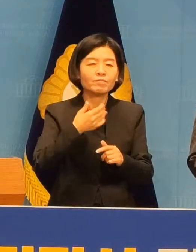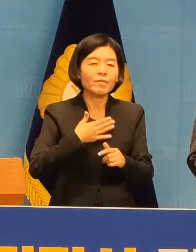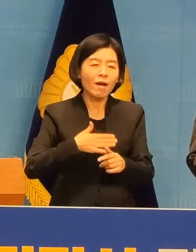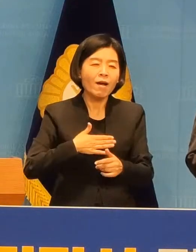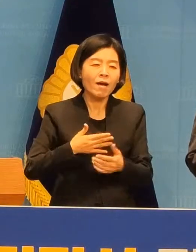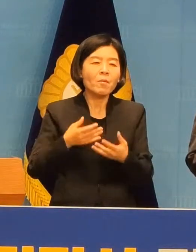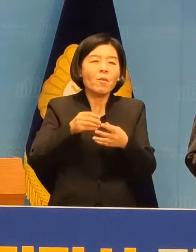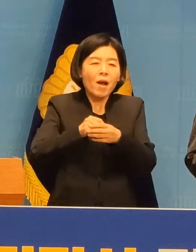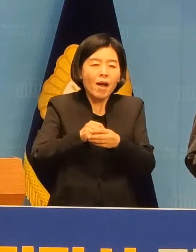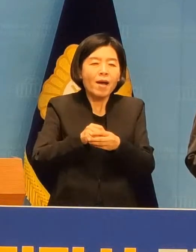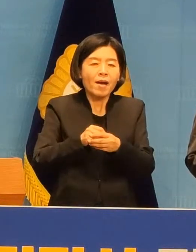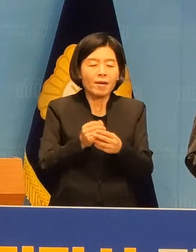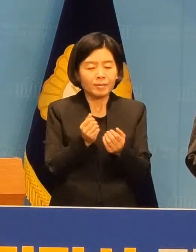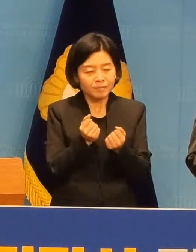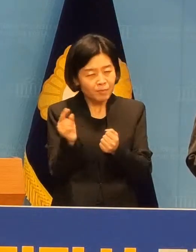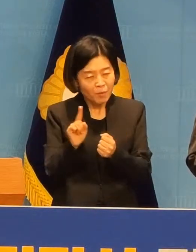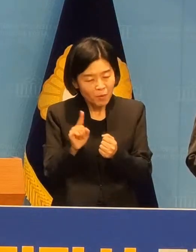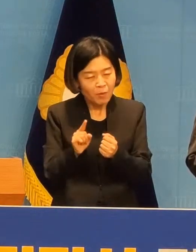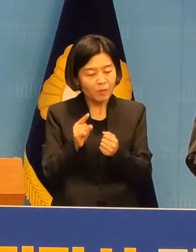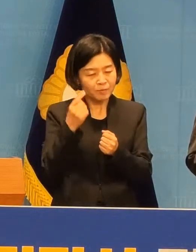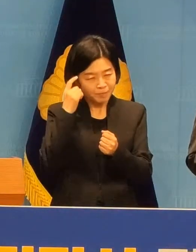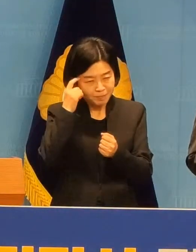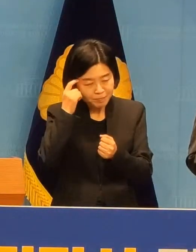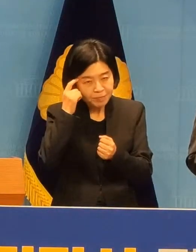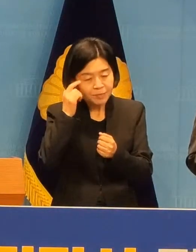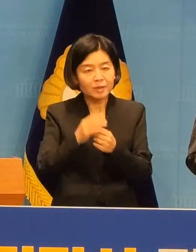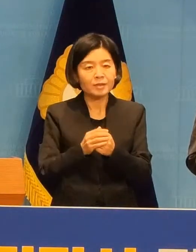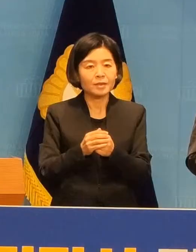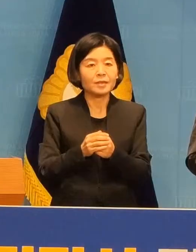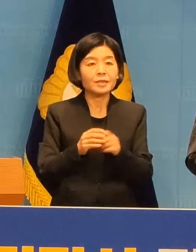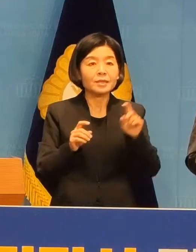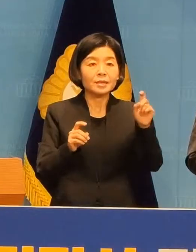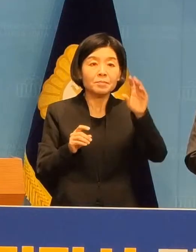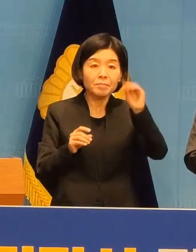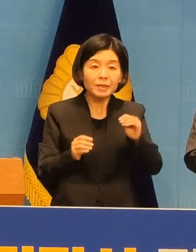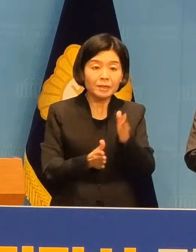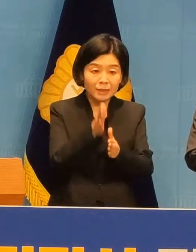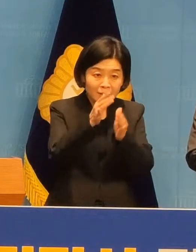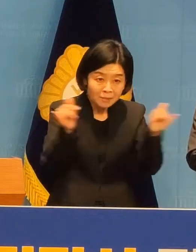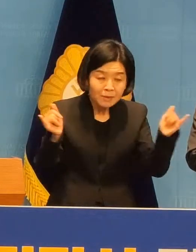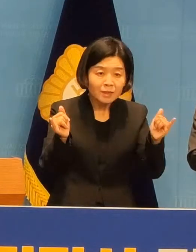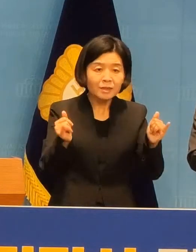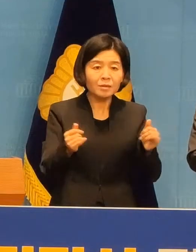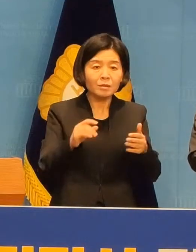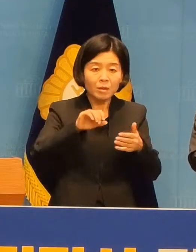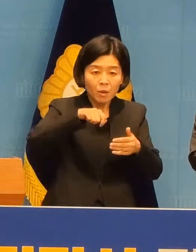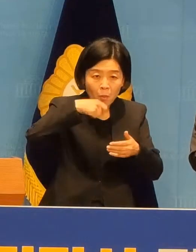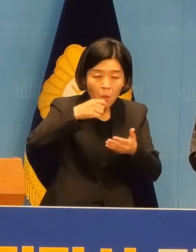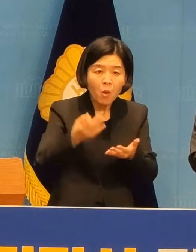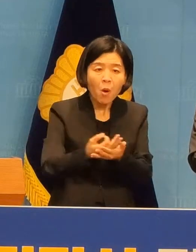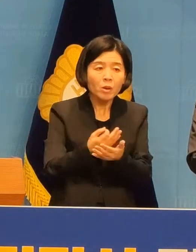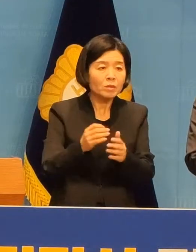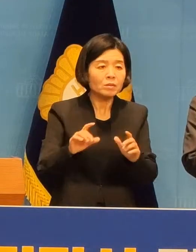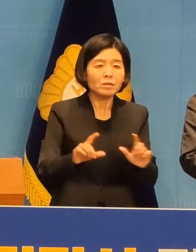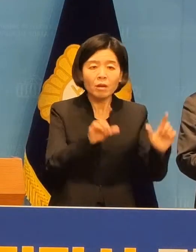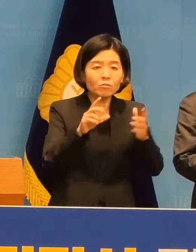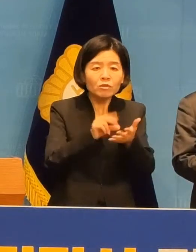명이 넘는 시민의 생계가 걸린 문제를 여전히 모르쇠로 일관하는 MBK 앞에서,